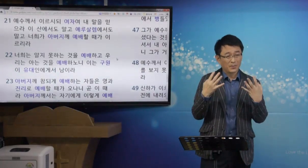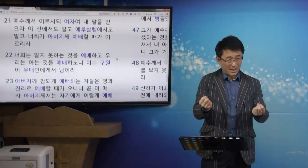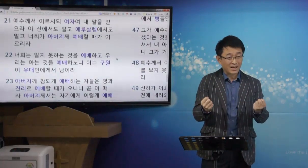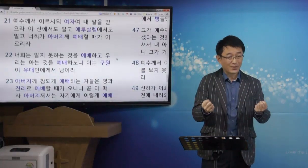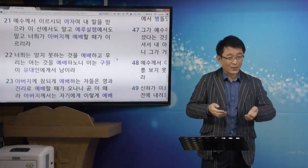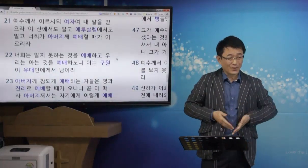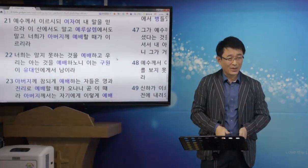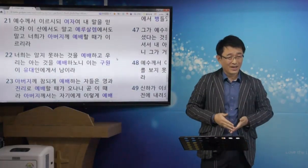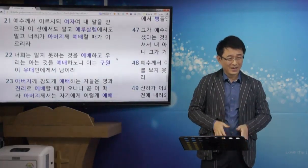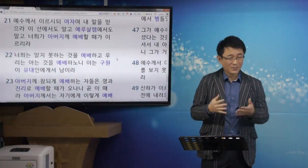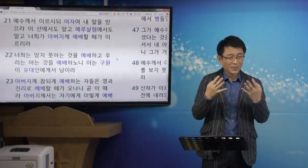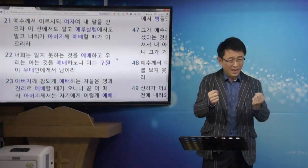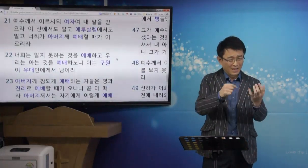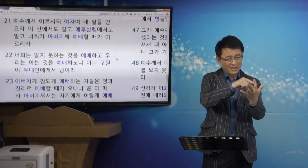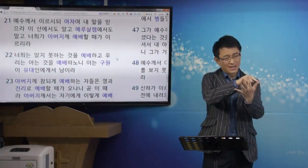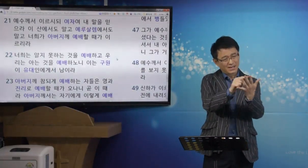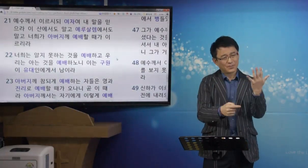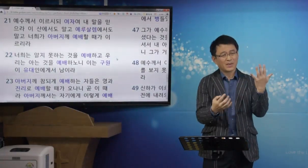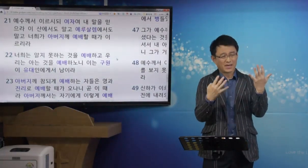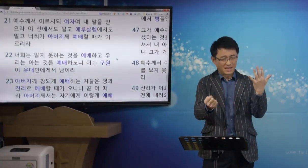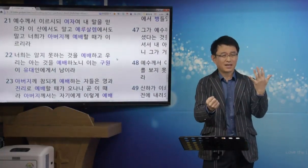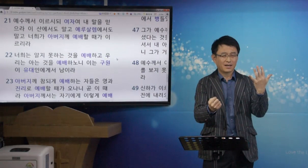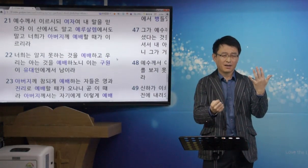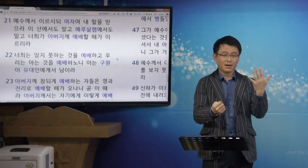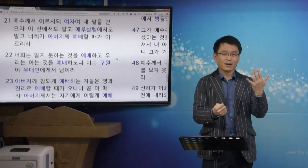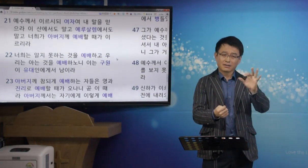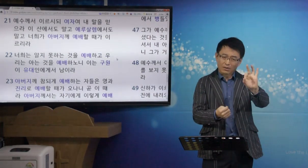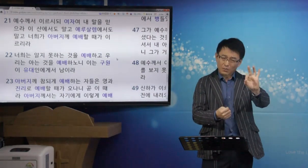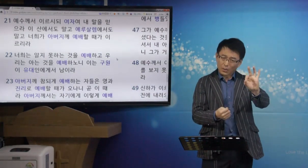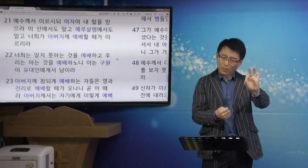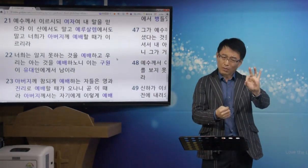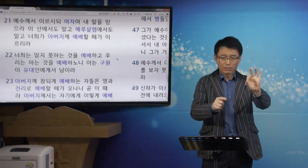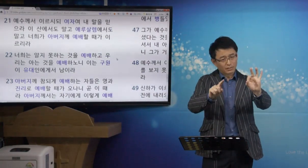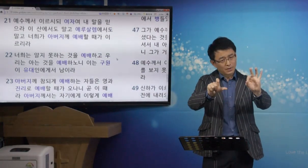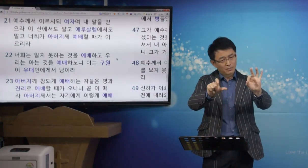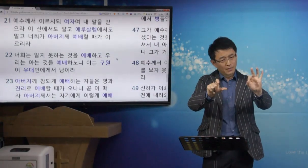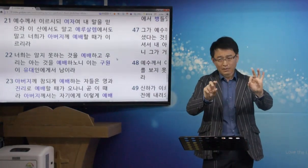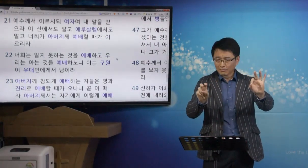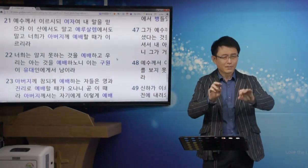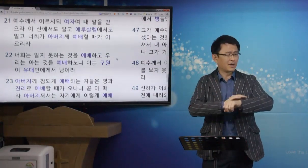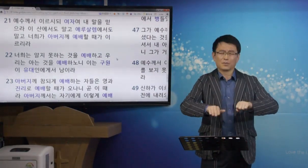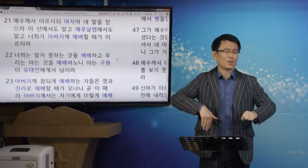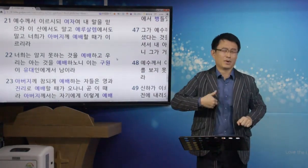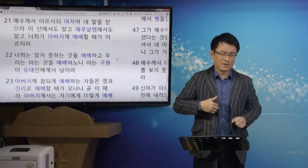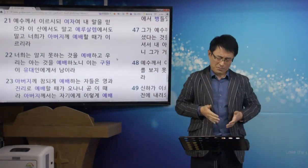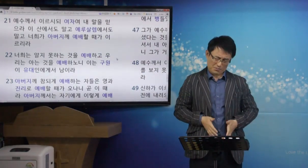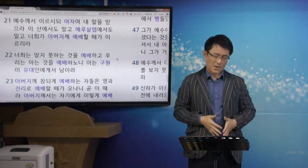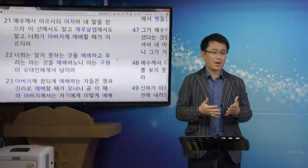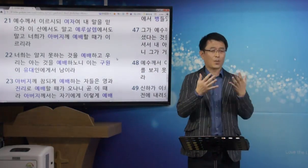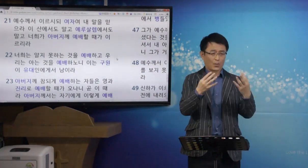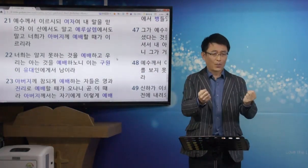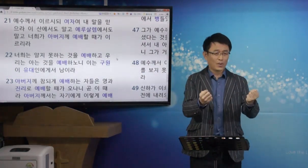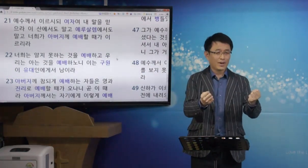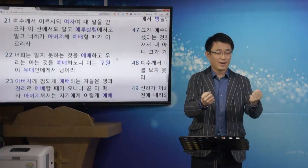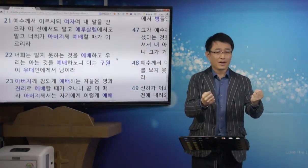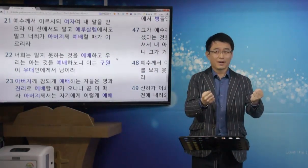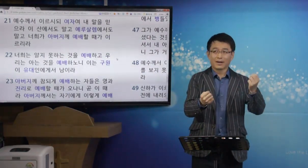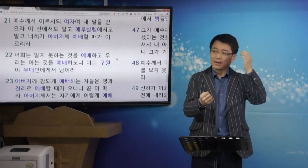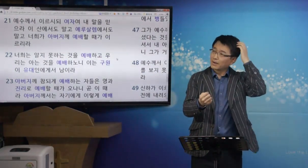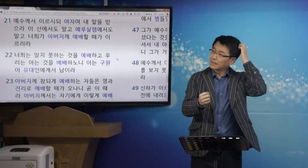옛날에는 이렇게 자녀를 많이 낳았기 때문에 한 10명 정도, 11명, 12명, 20명 알 수가 없어요.